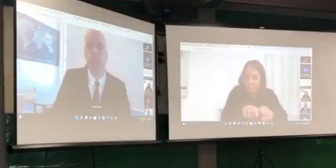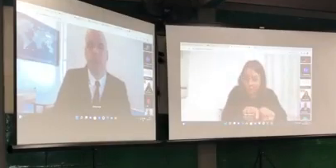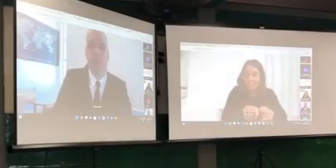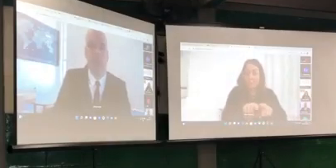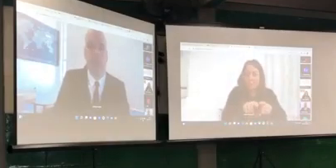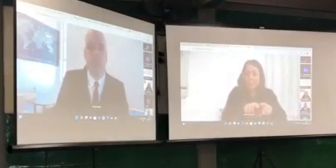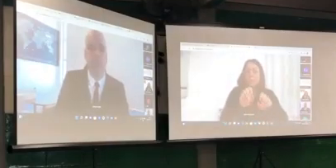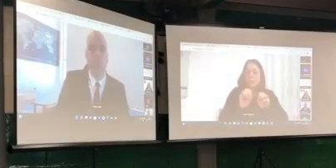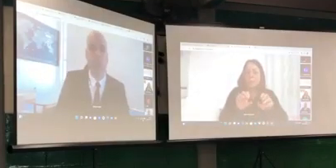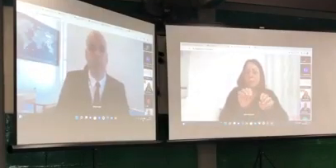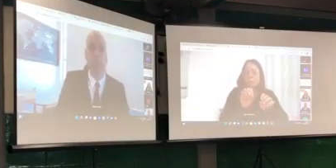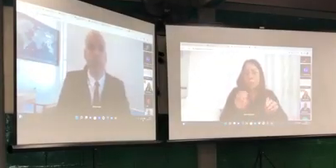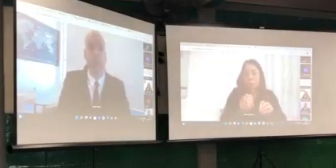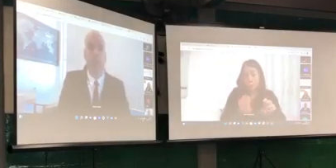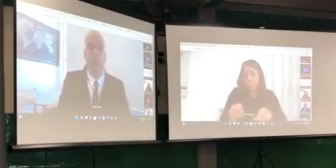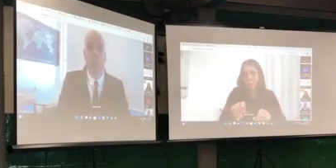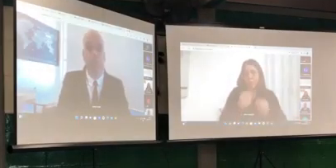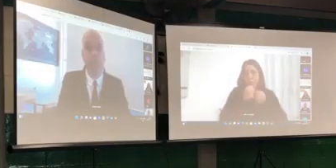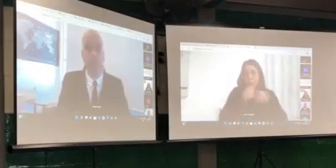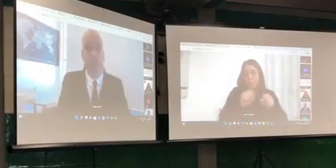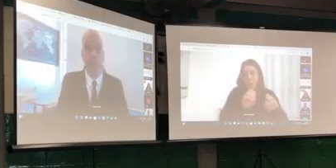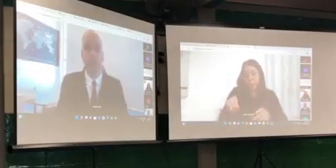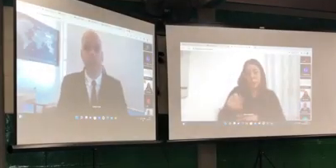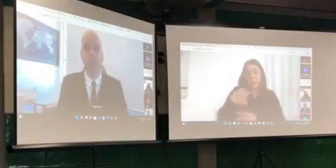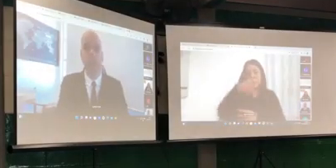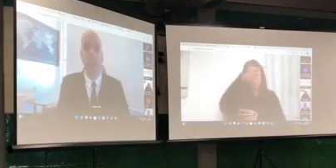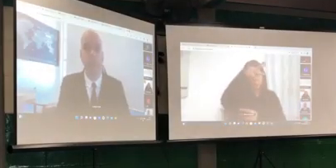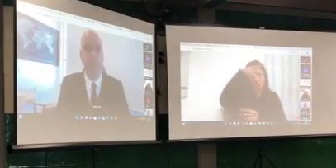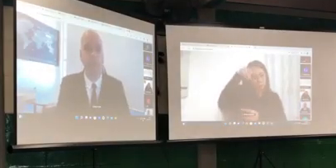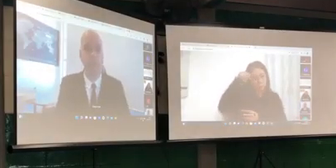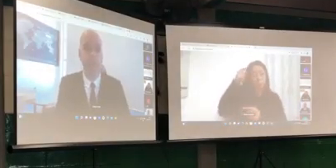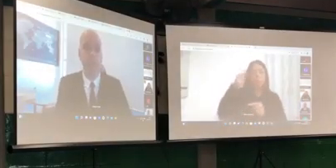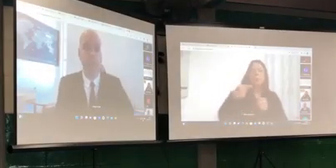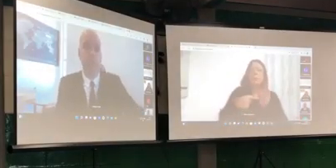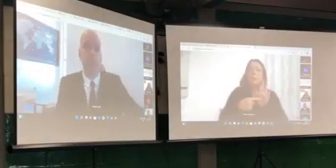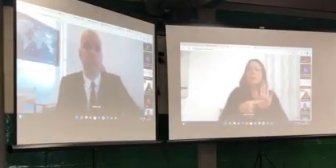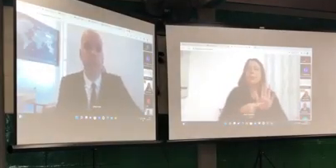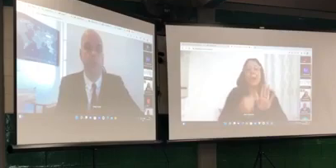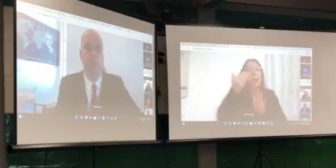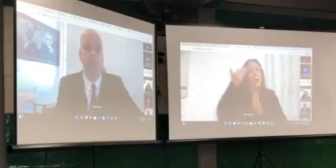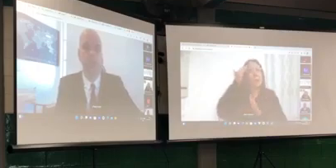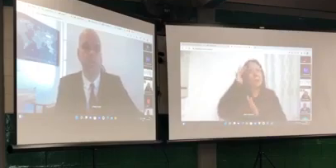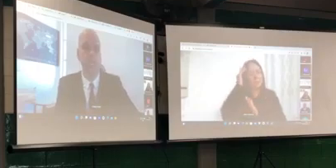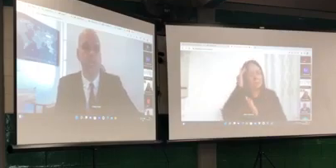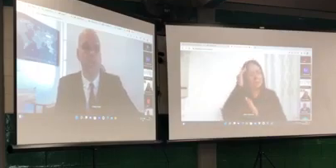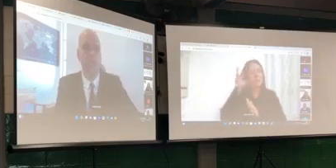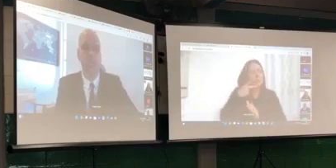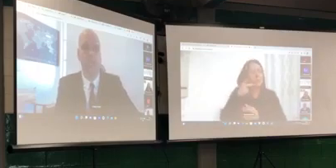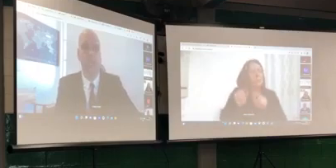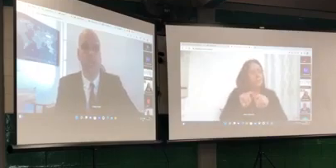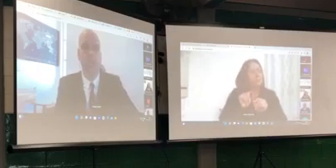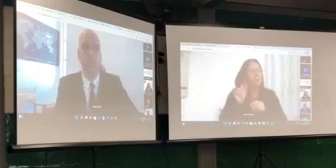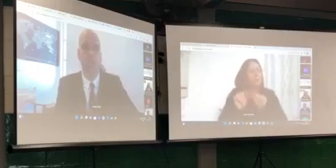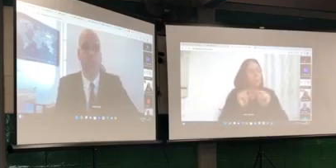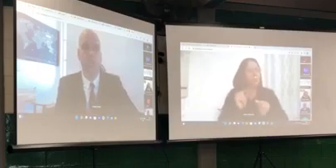da Prefeitura, né, então a gente vai trazer também um pouco desse entendimento. Vamos falar um pouquinho sobre o direito do